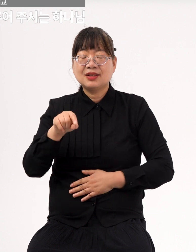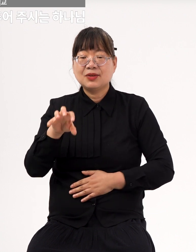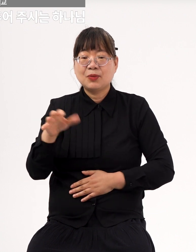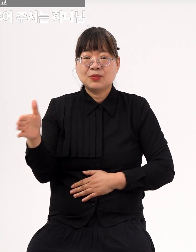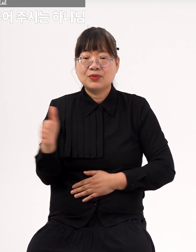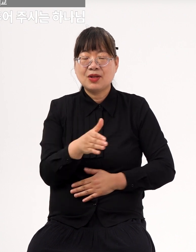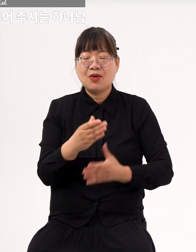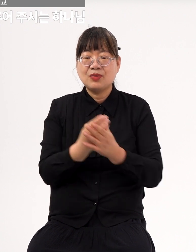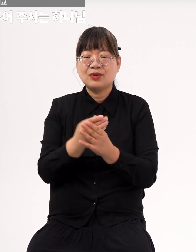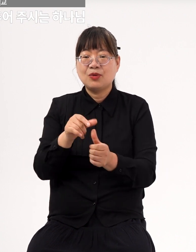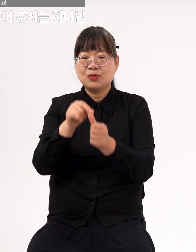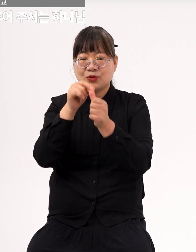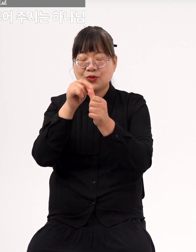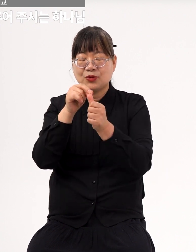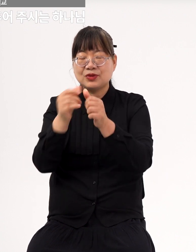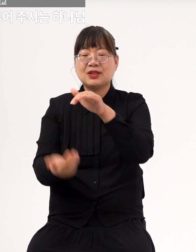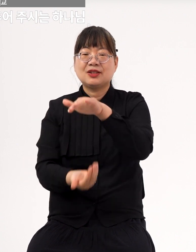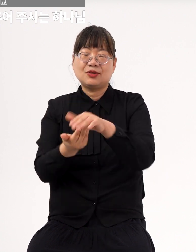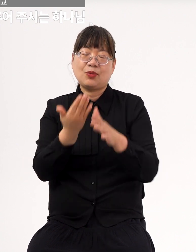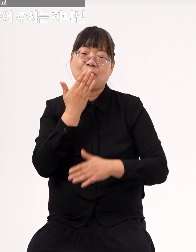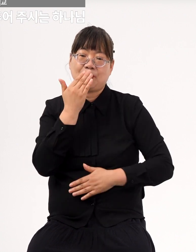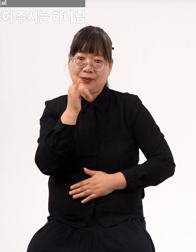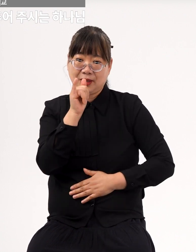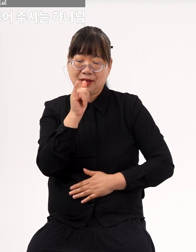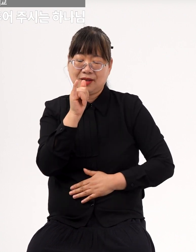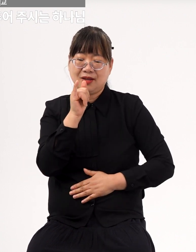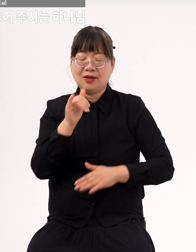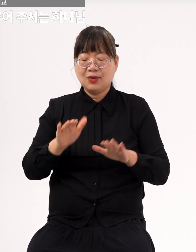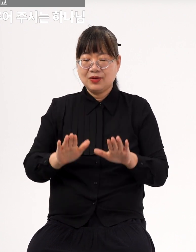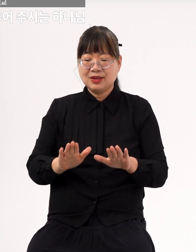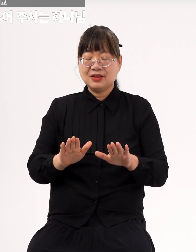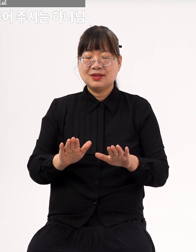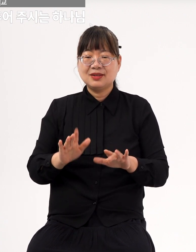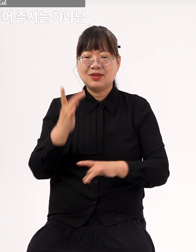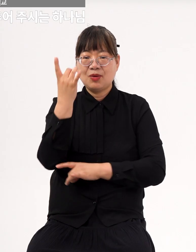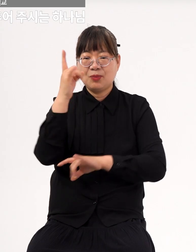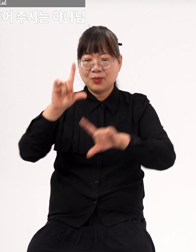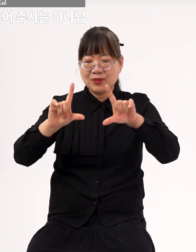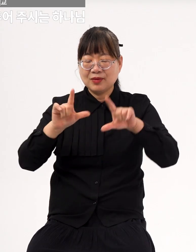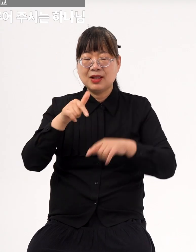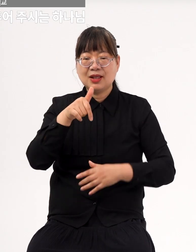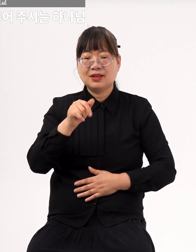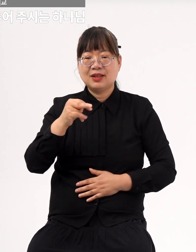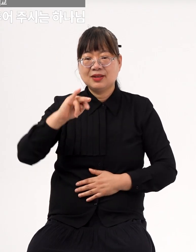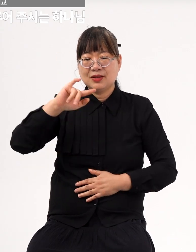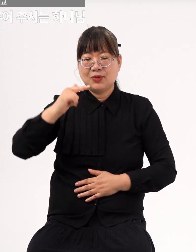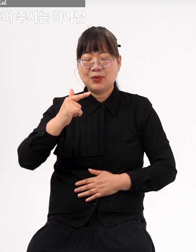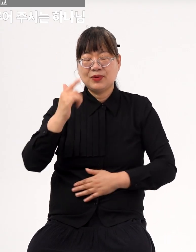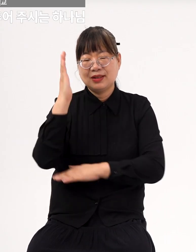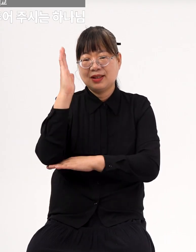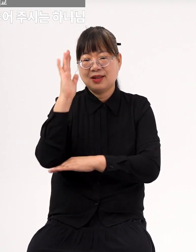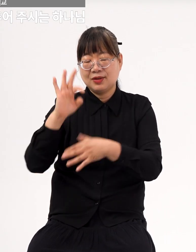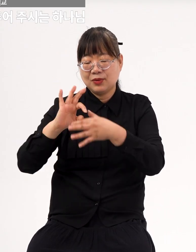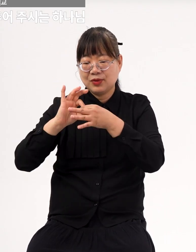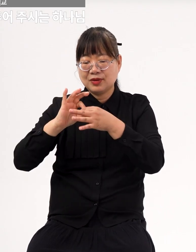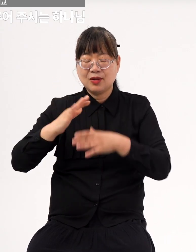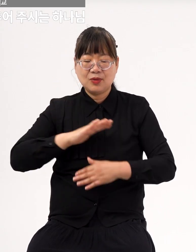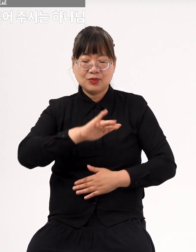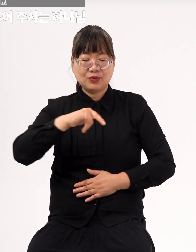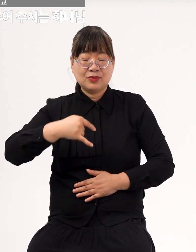온전한 구원이 완성되지 않습니까? 오늘 그 원형을 이 기도원의 스토리를 통해서